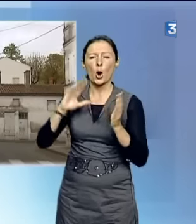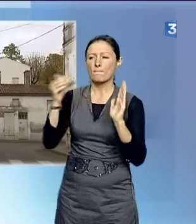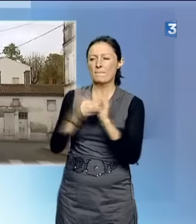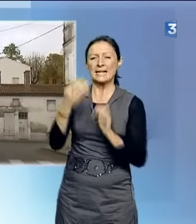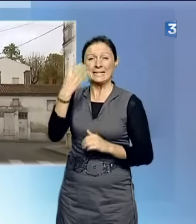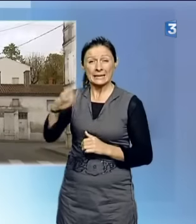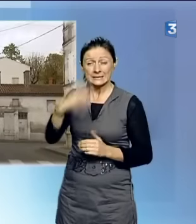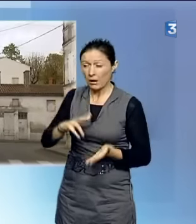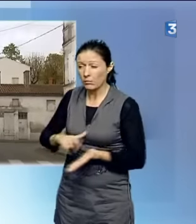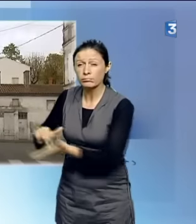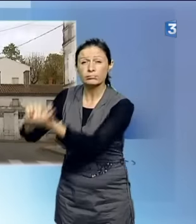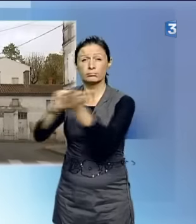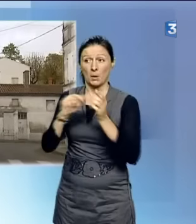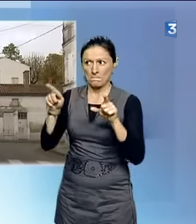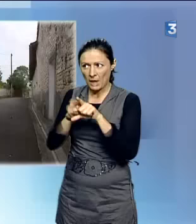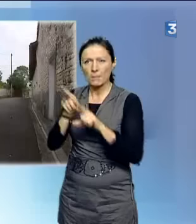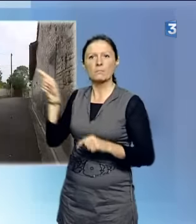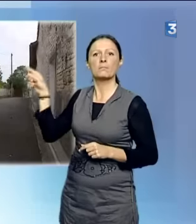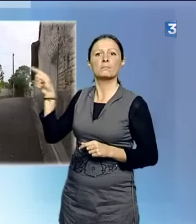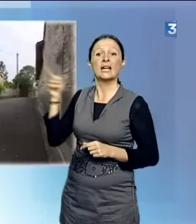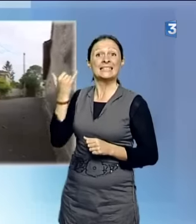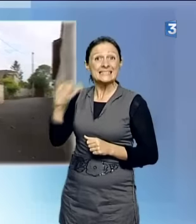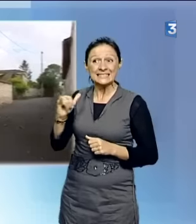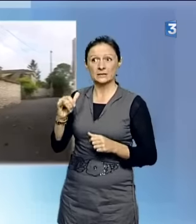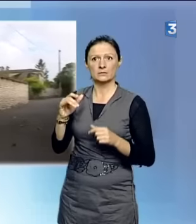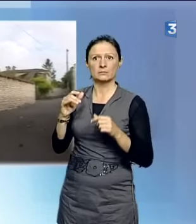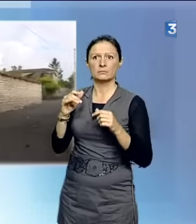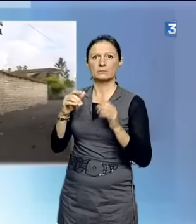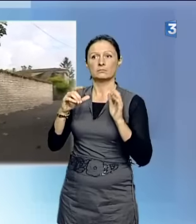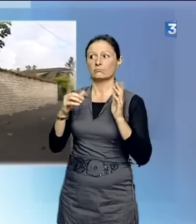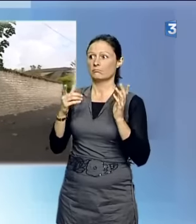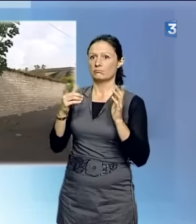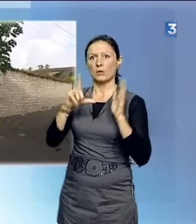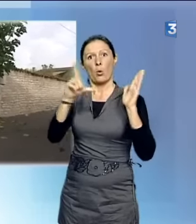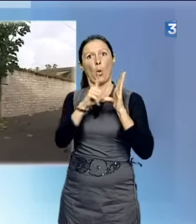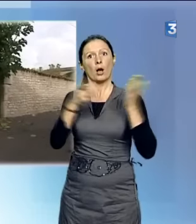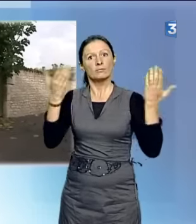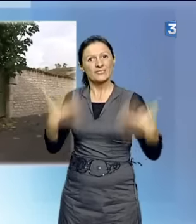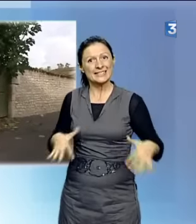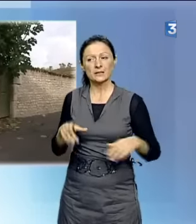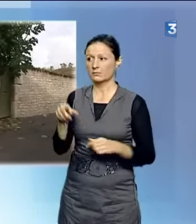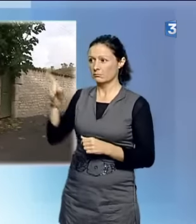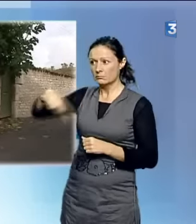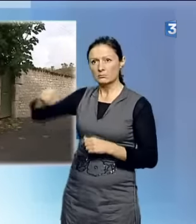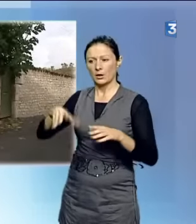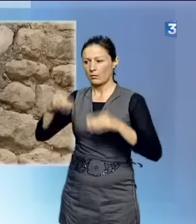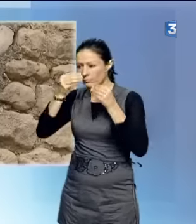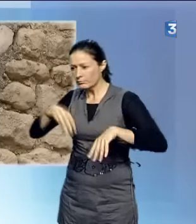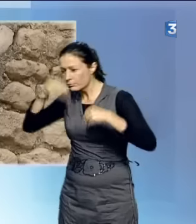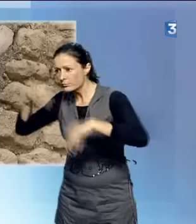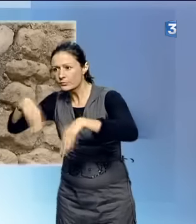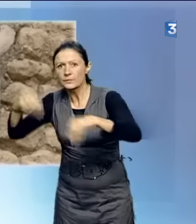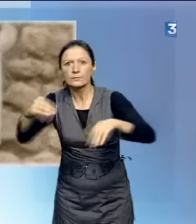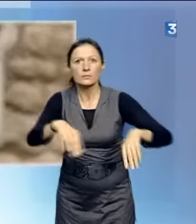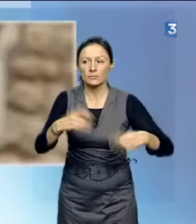sentiment. Si le mouvement prenait de l'ampleur en cas de refus ou de démission massive, le gouvernement risquerait